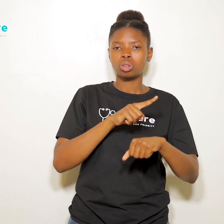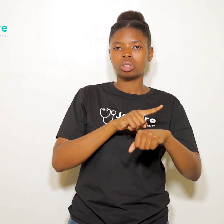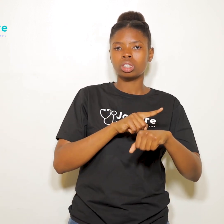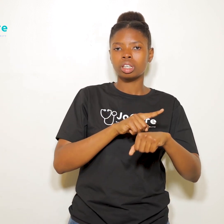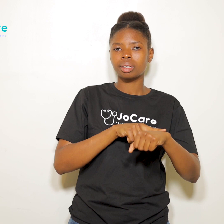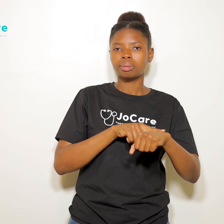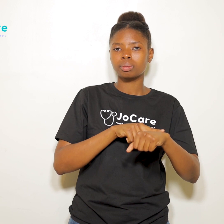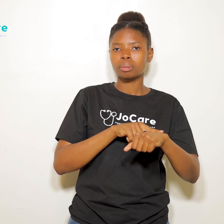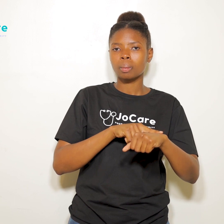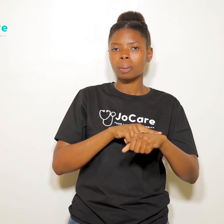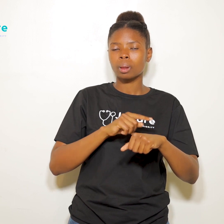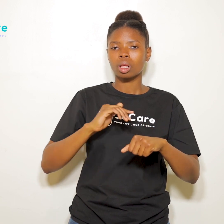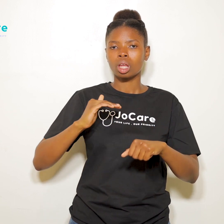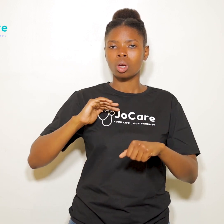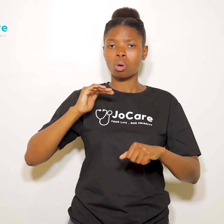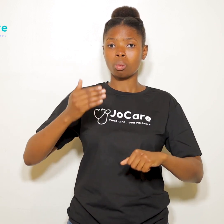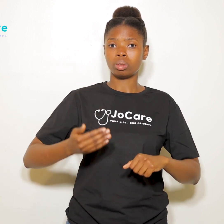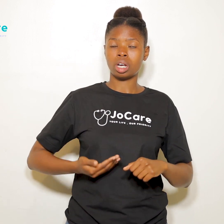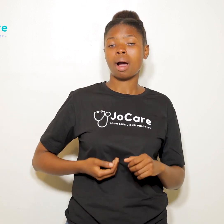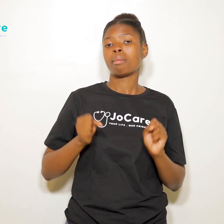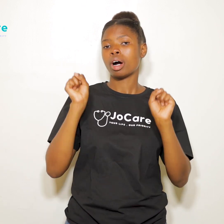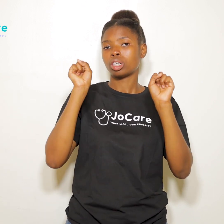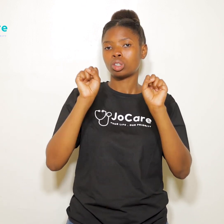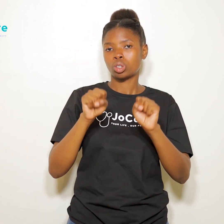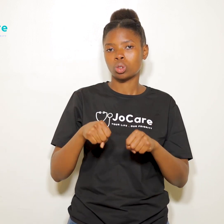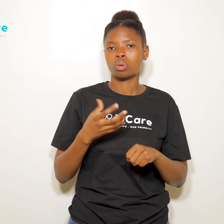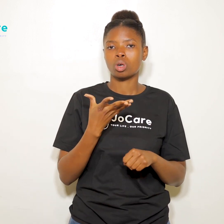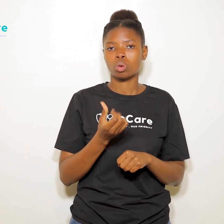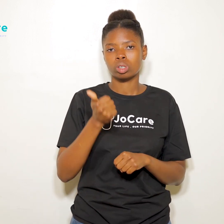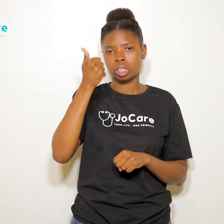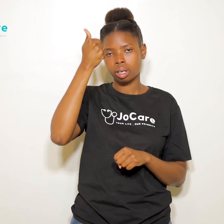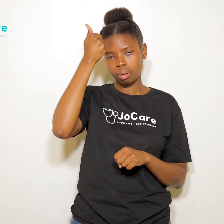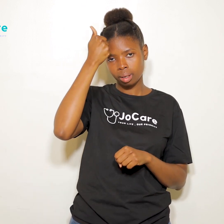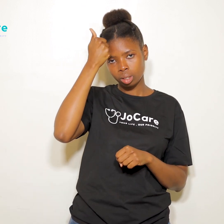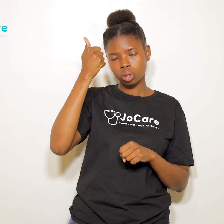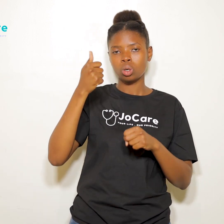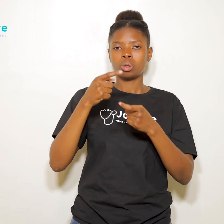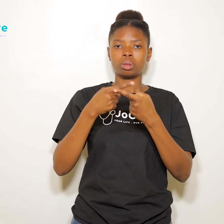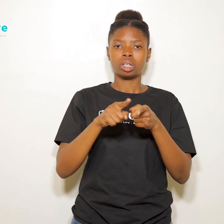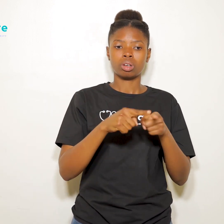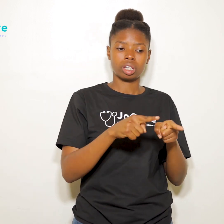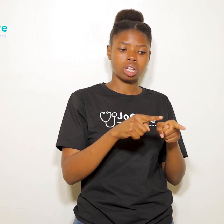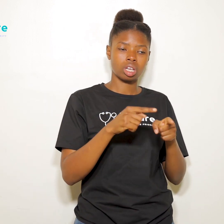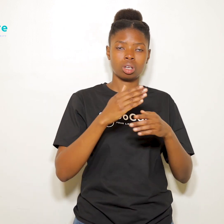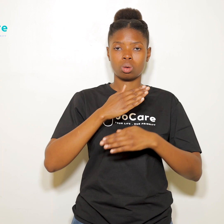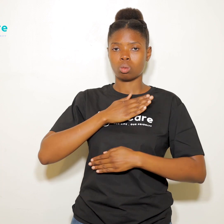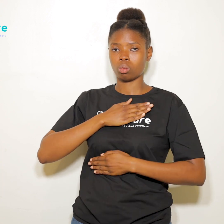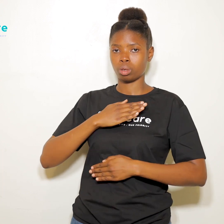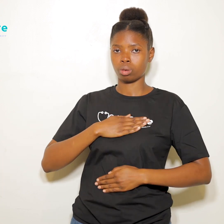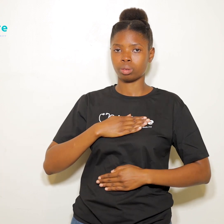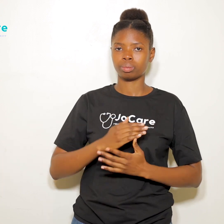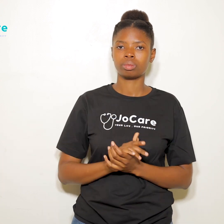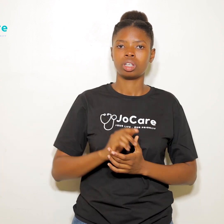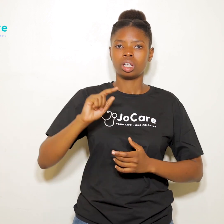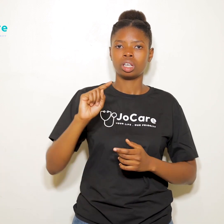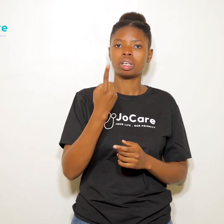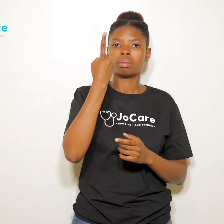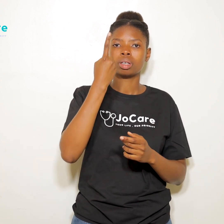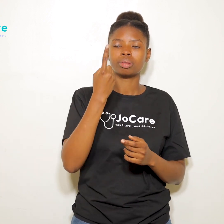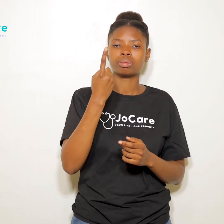kugaragara umudamu ashobora kugira ibimenyetso bitandukanye ku mubiri. Icya mbere ni uko abenshi